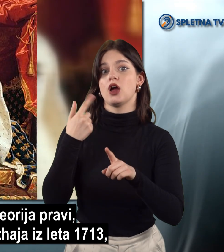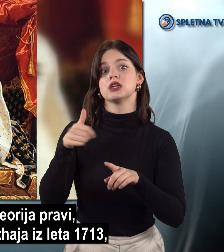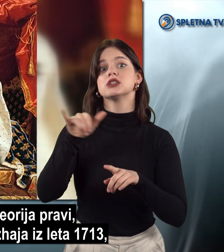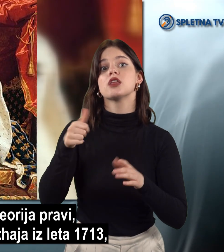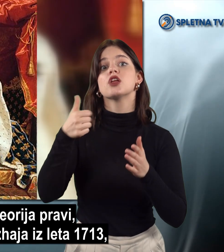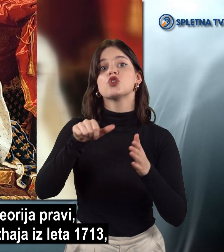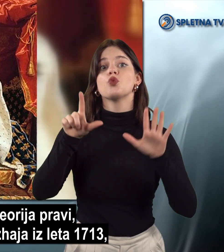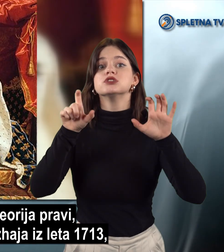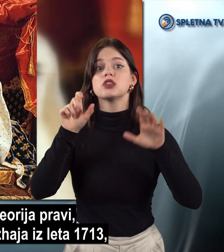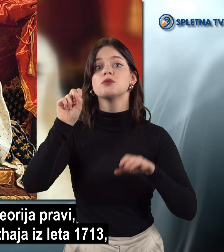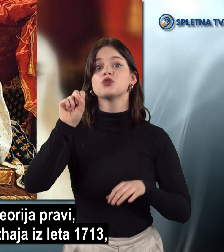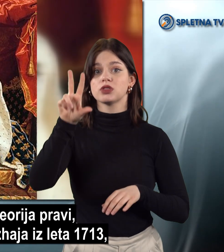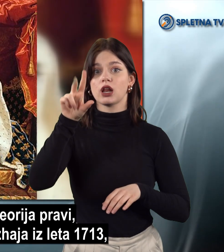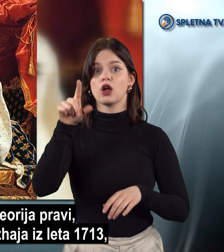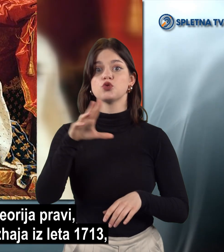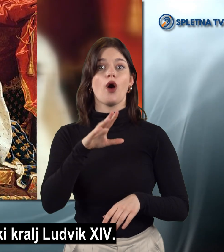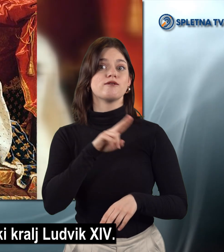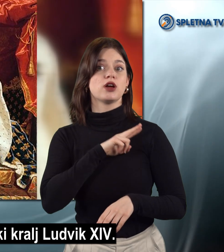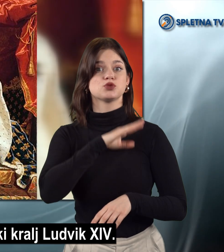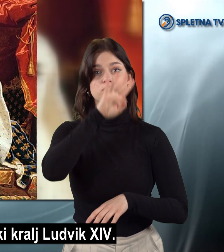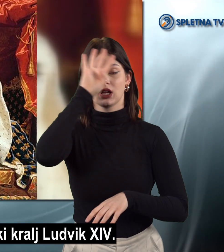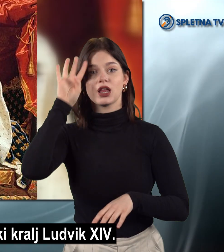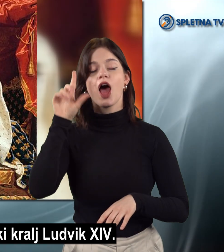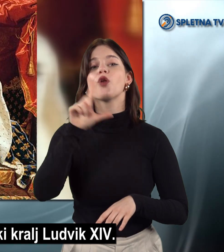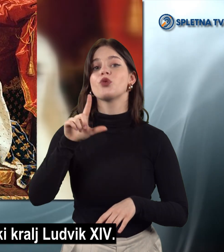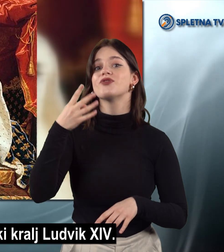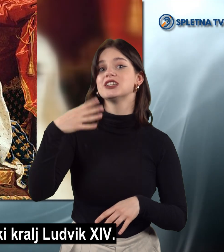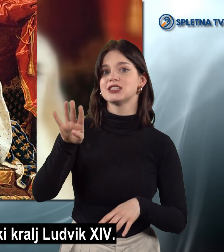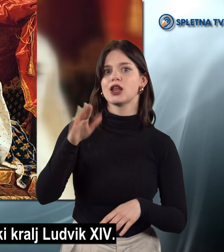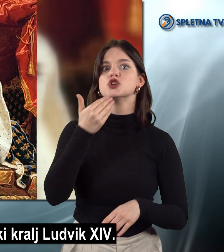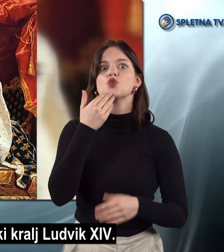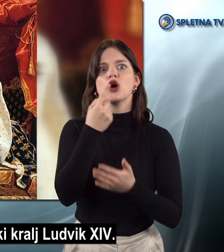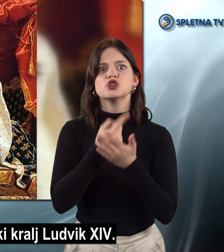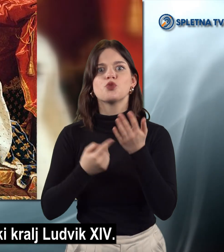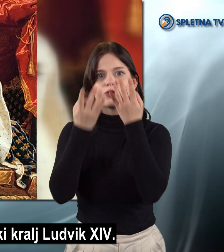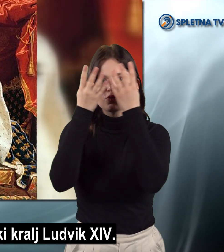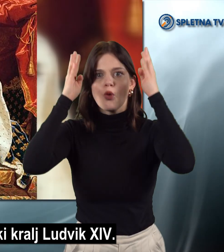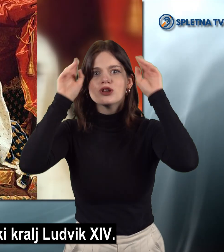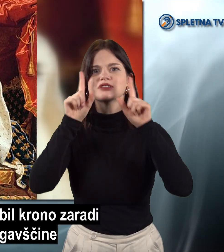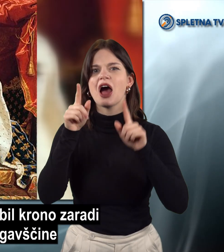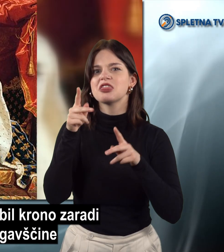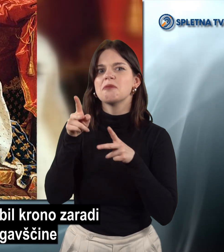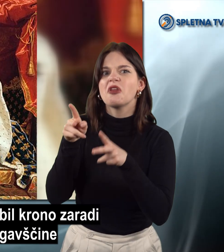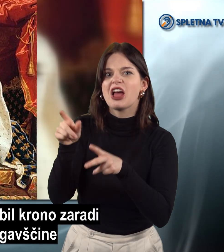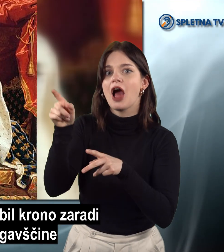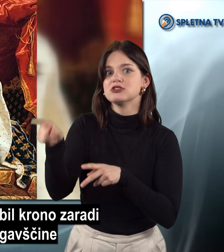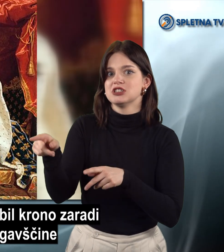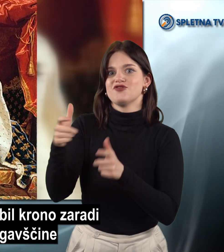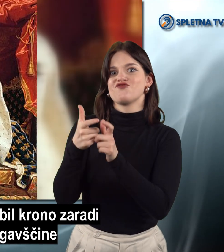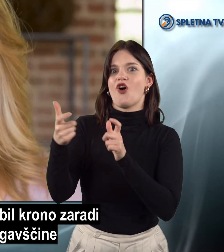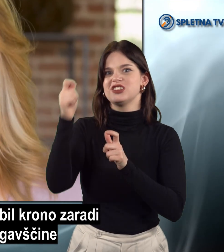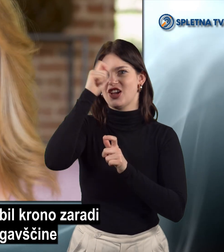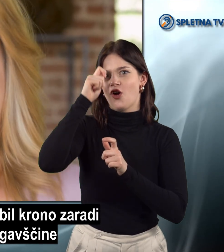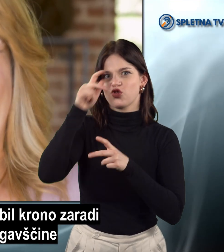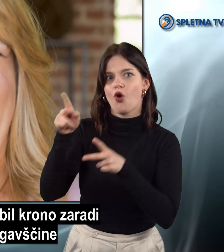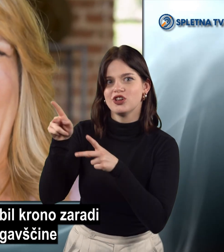praznik izhaja iz leta 1713, ko je francoski kralj Ludvik XIV skoraj izgubil krono